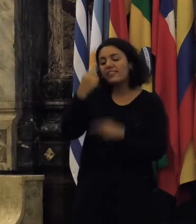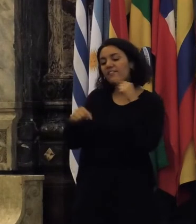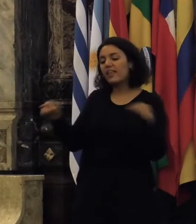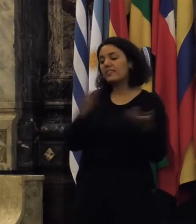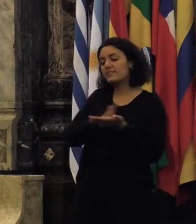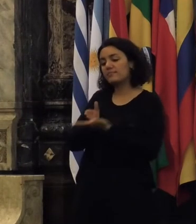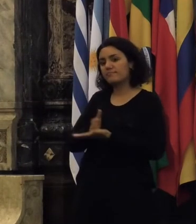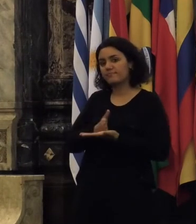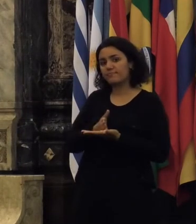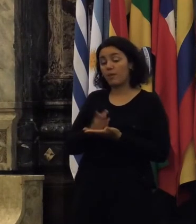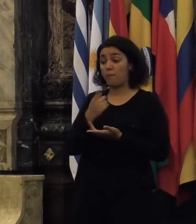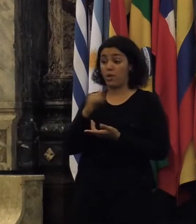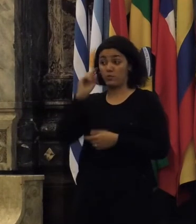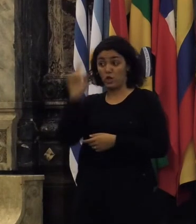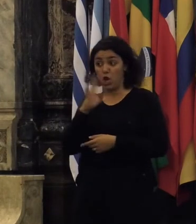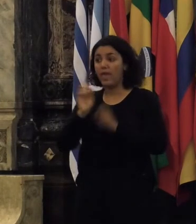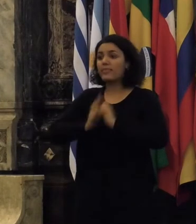la psicología y al psicoanálisis.